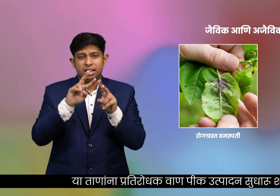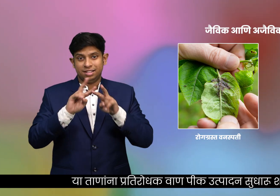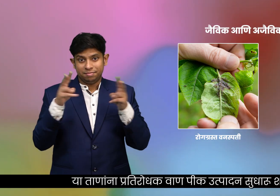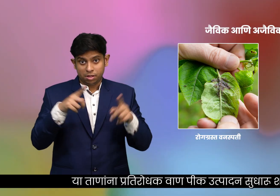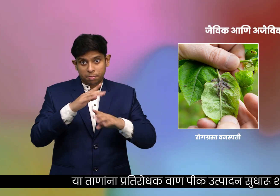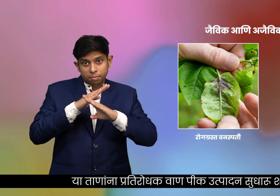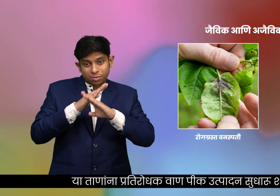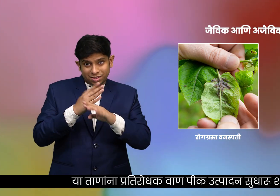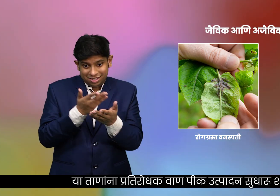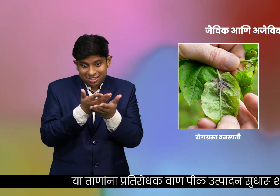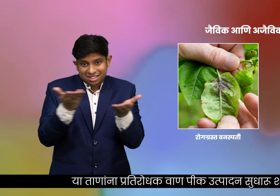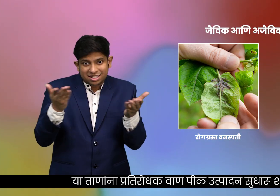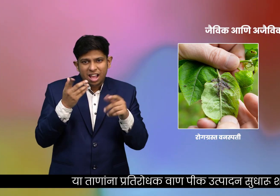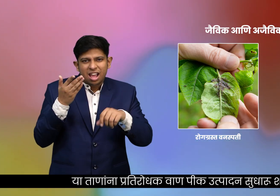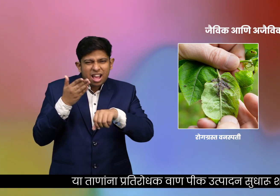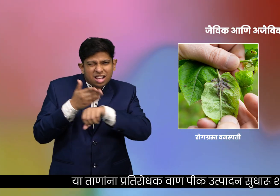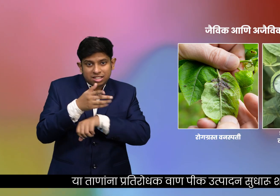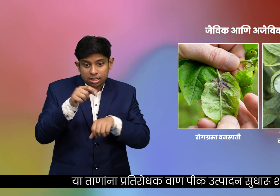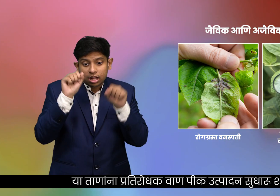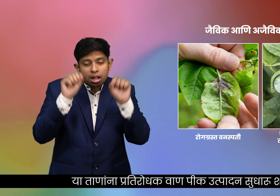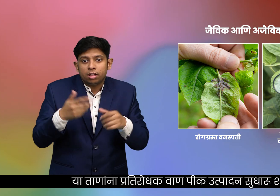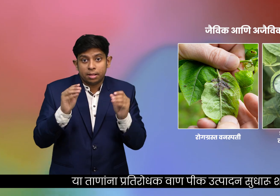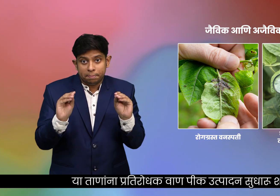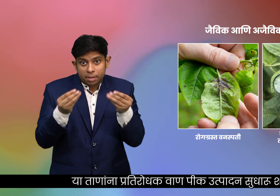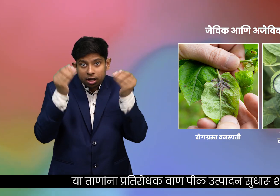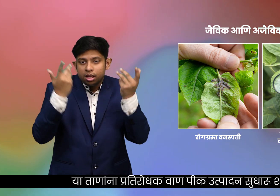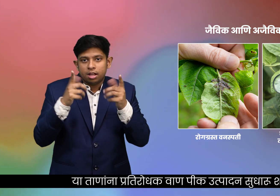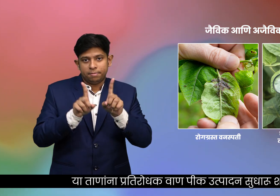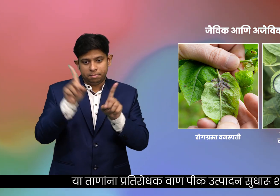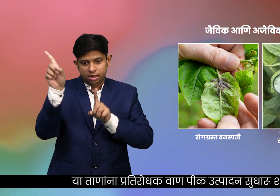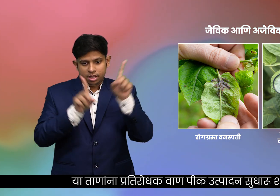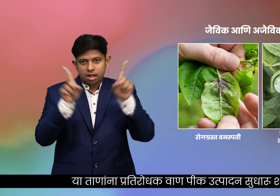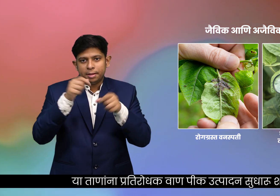या तणांना प्रतिरोधक वाणी पीक उत्पादन सुधारू शकतात.